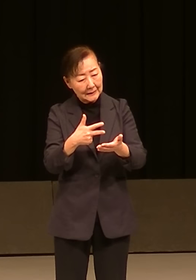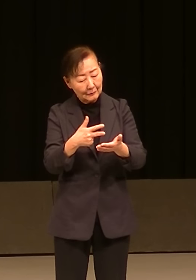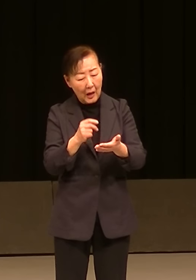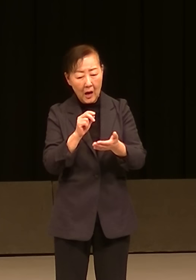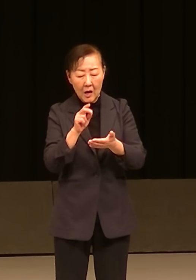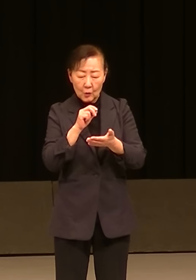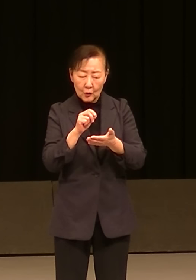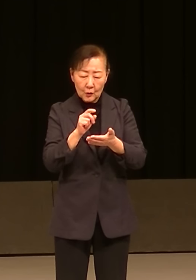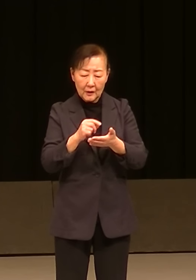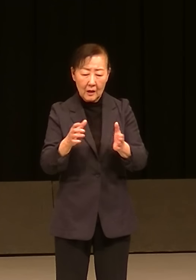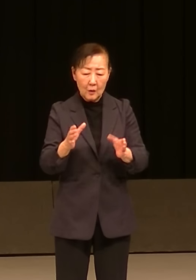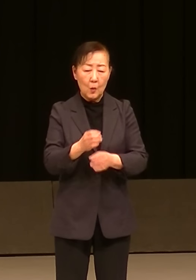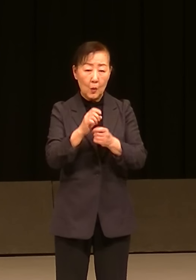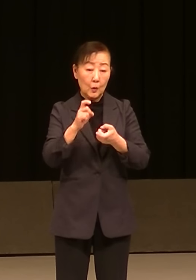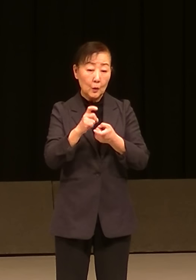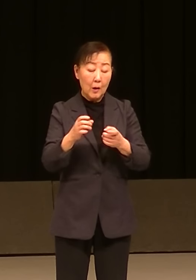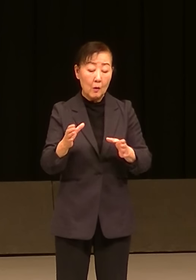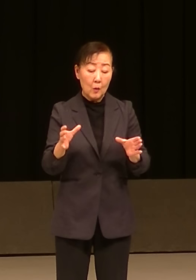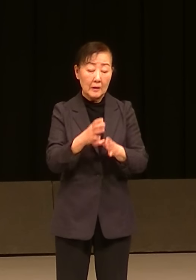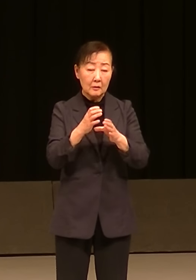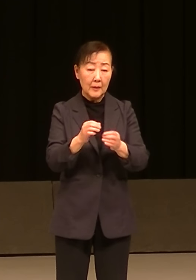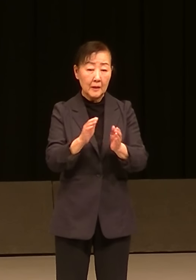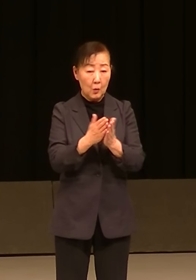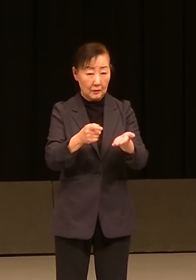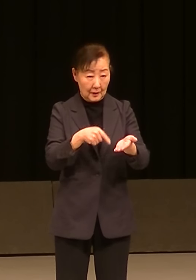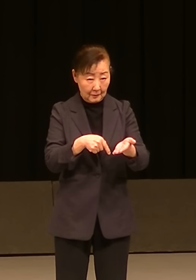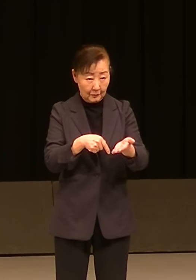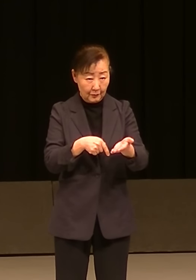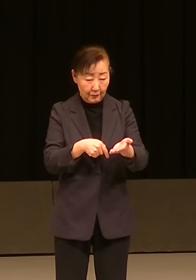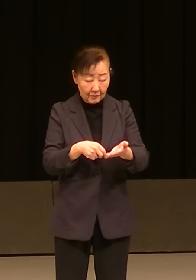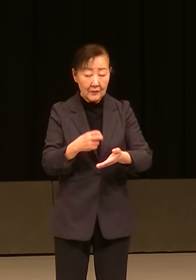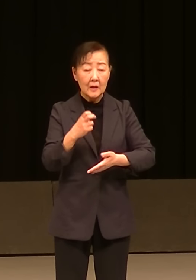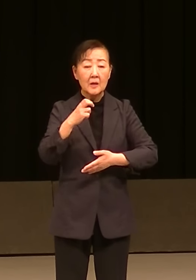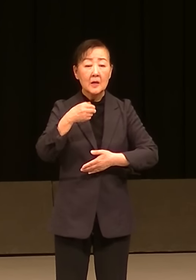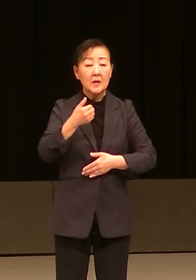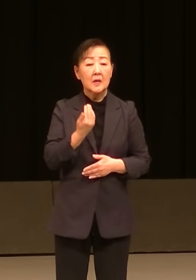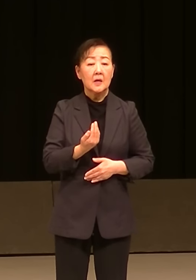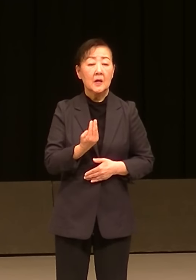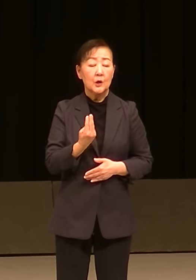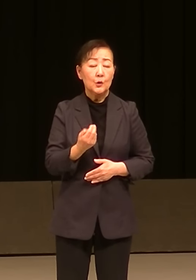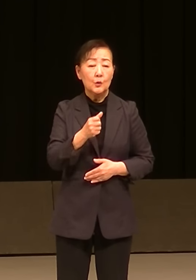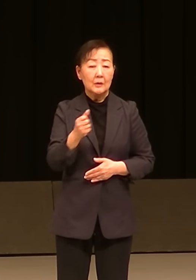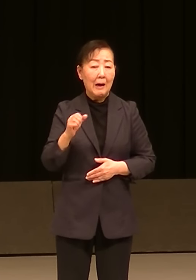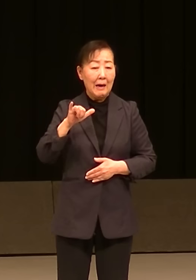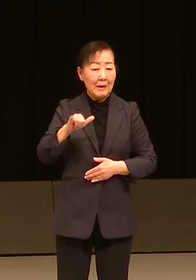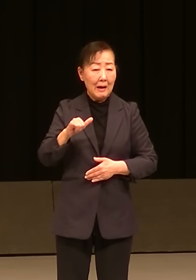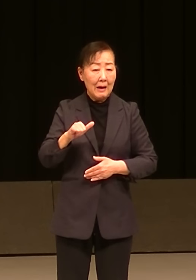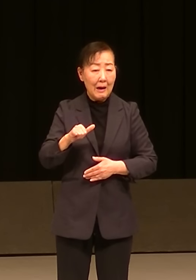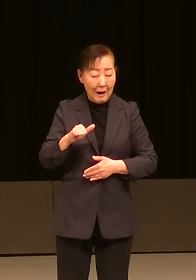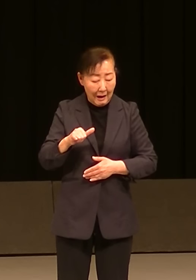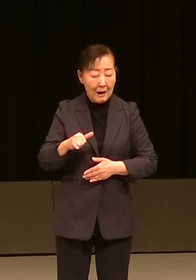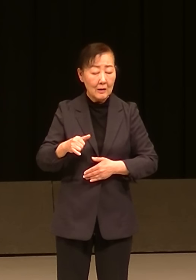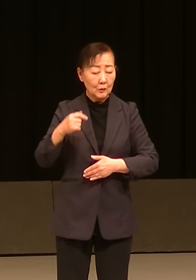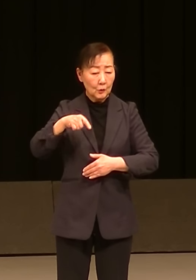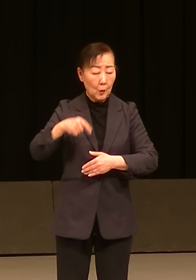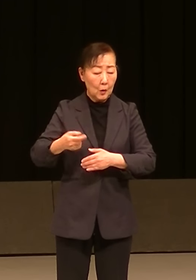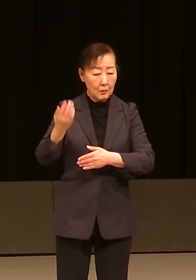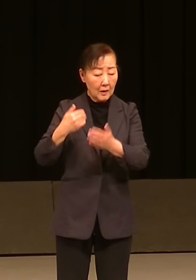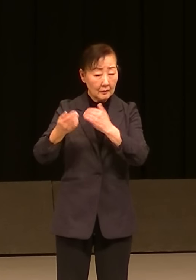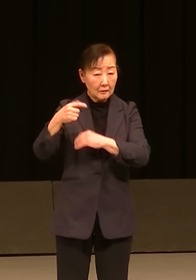ますが、旧約聖書というのはこの古代ユダヤ教の世界を物語っていて、新約聖書というの